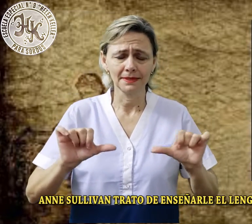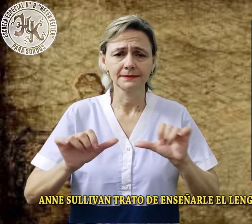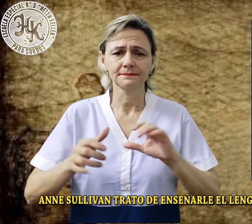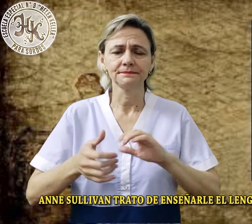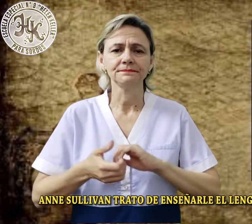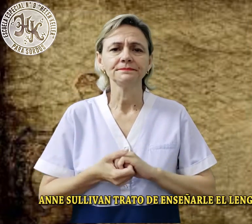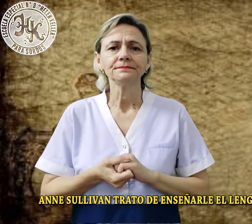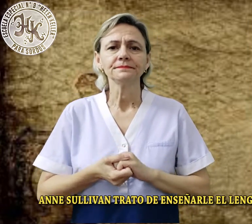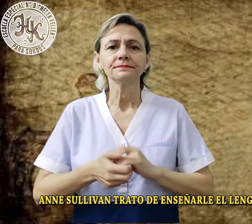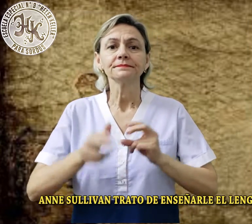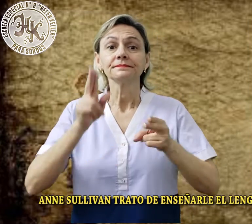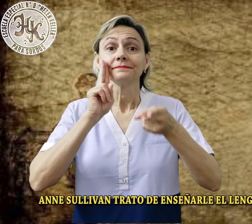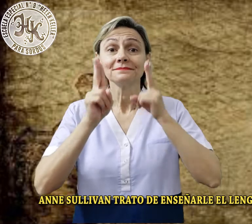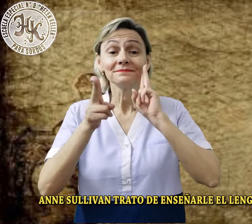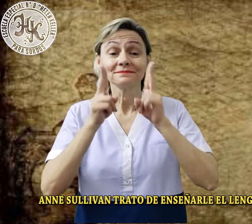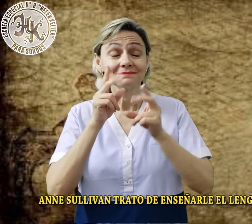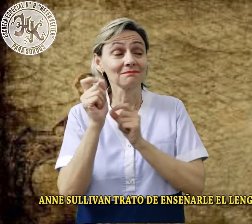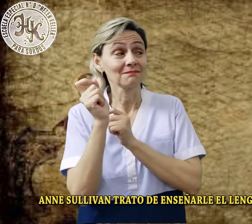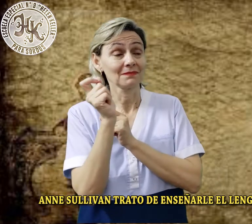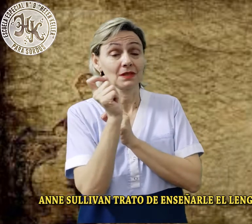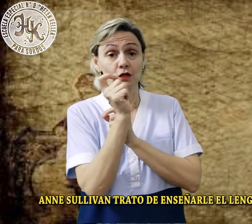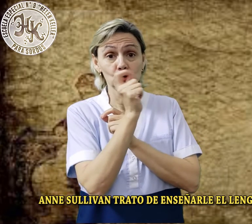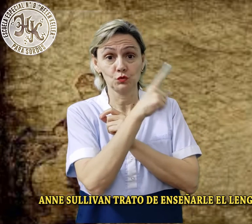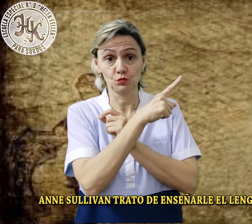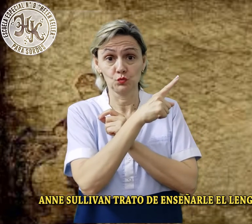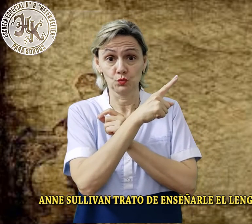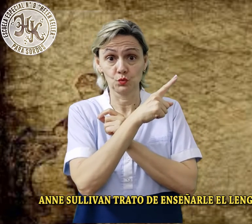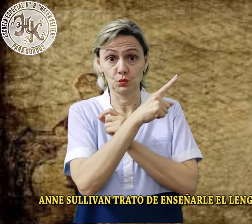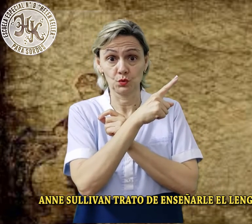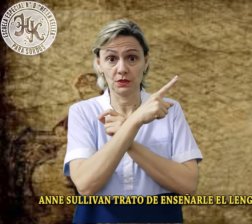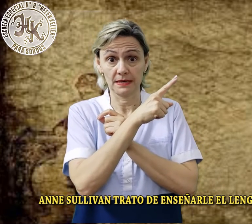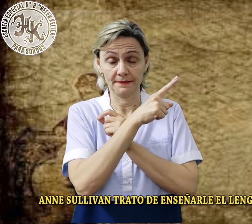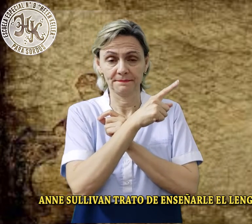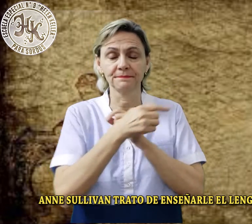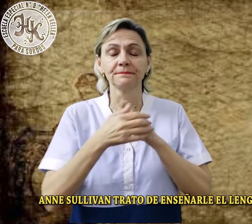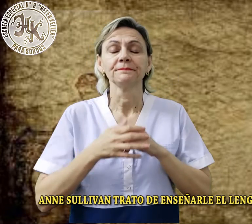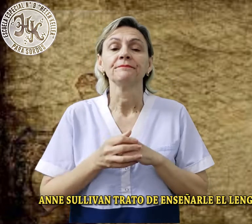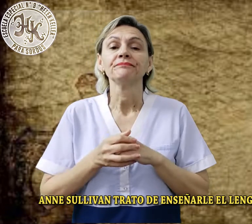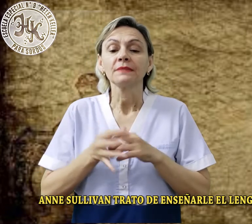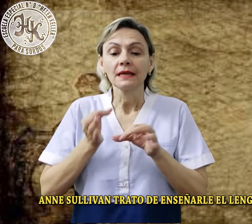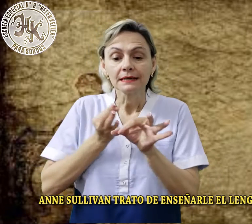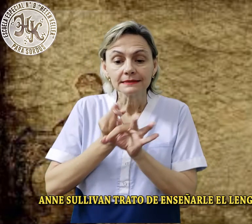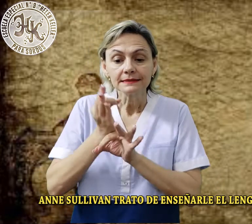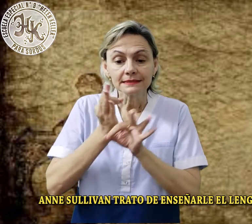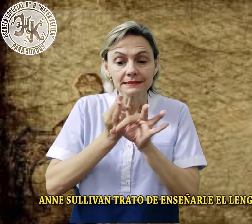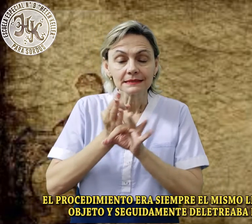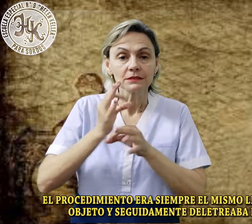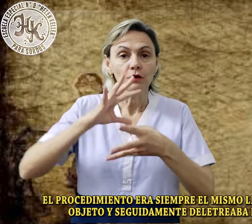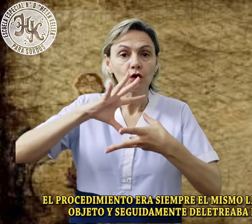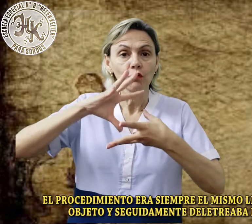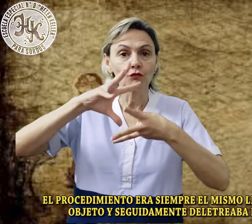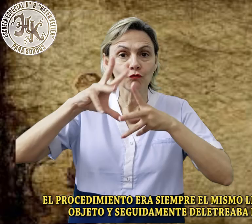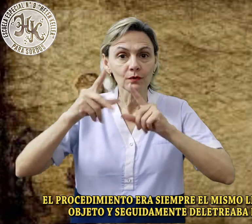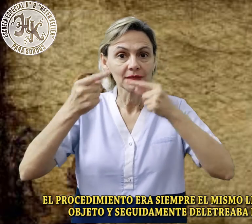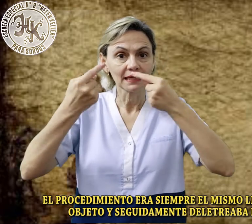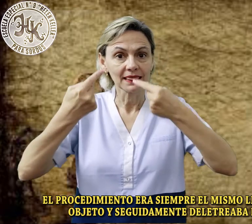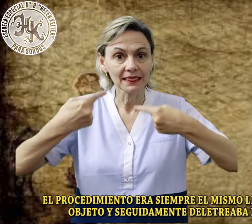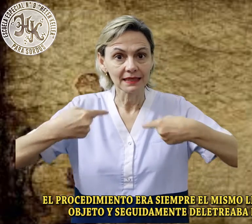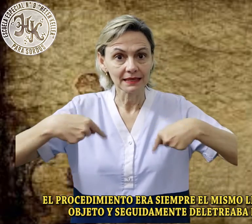Ann Sullivan trató de enseñarle el lenguaje manual a Helen Keller. El